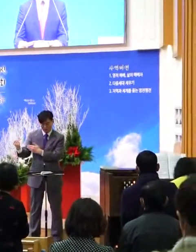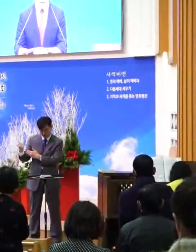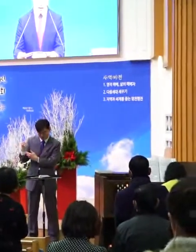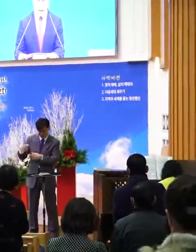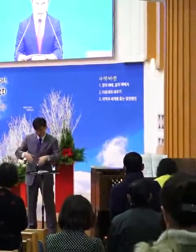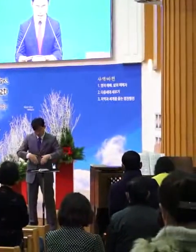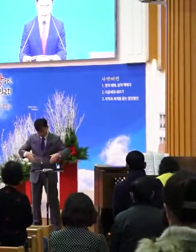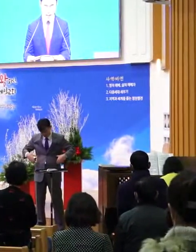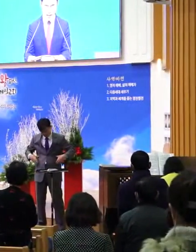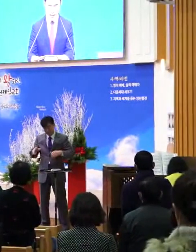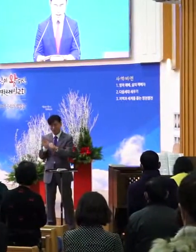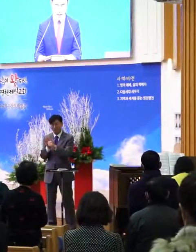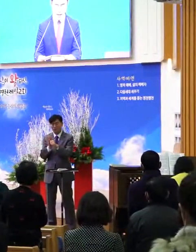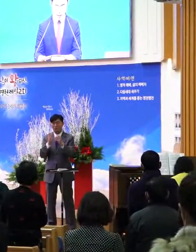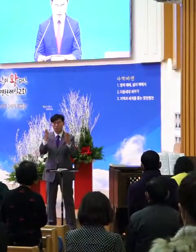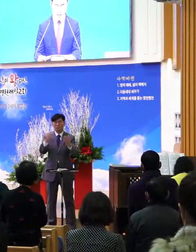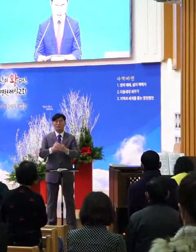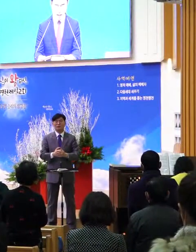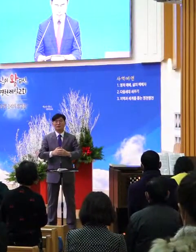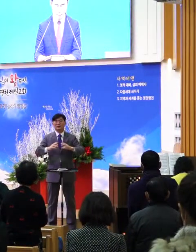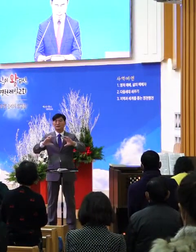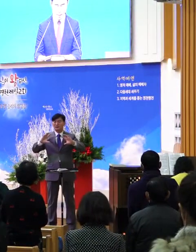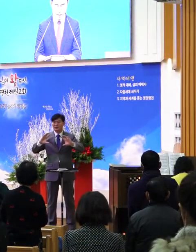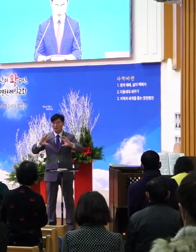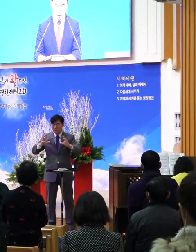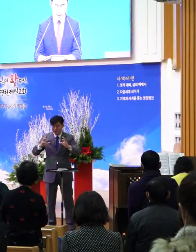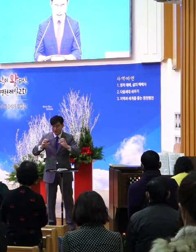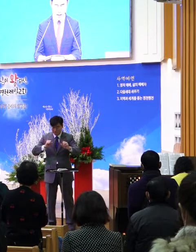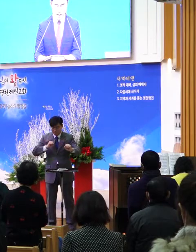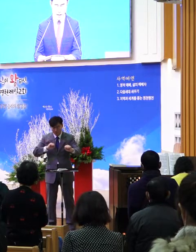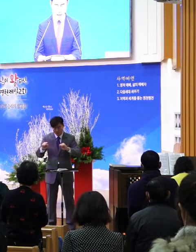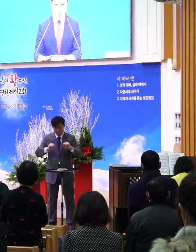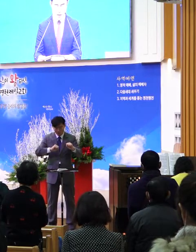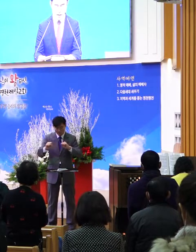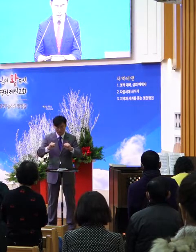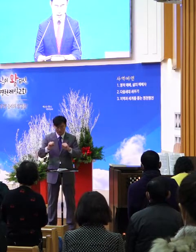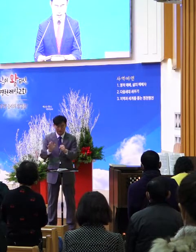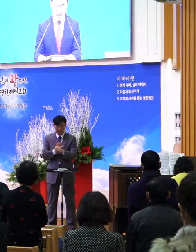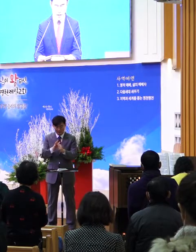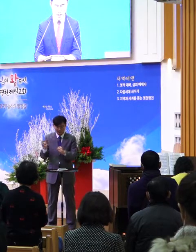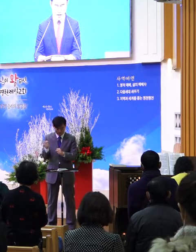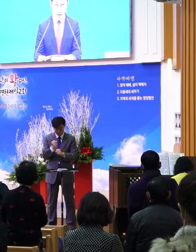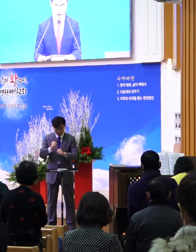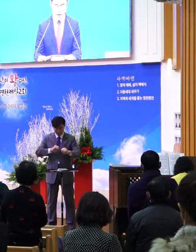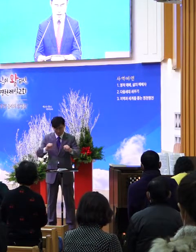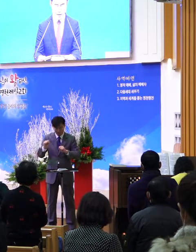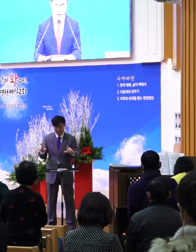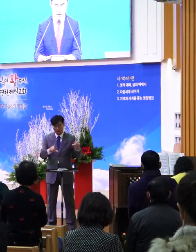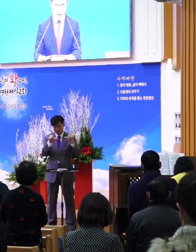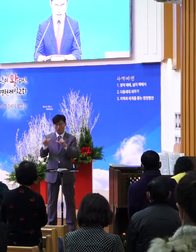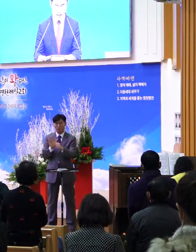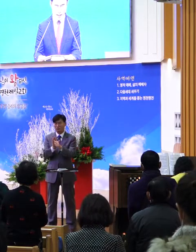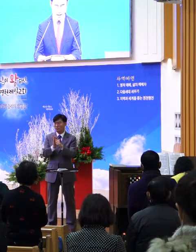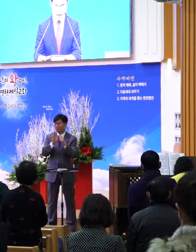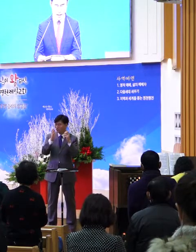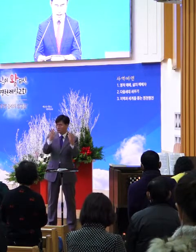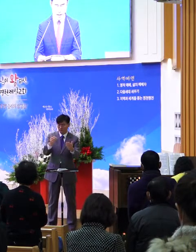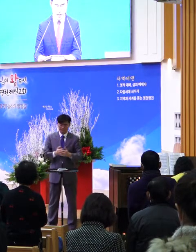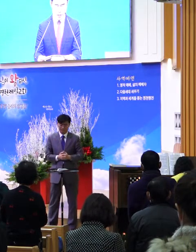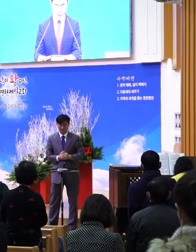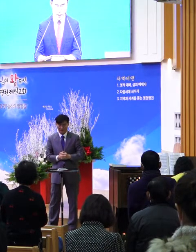향하여 나아가게 하시니 감사합니다. 주님의 그 한없는 은혜를 의지하여서 세상에 나아갈